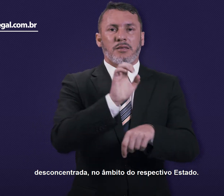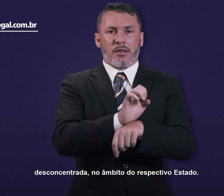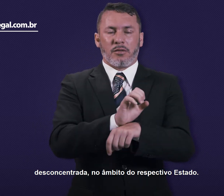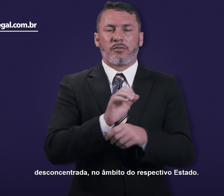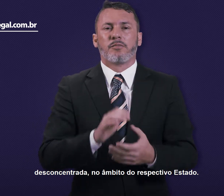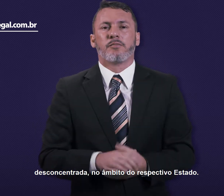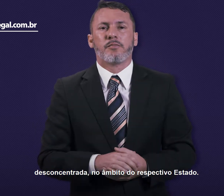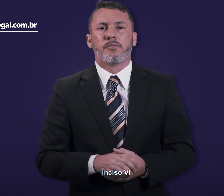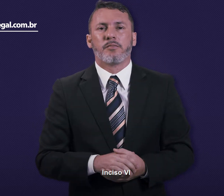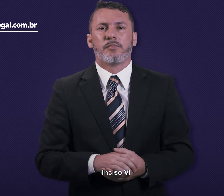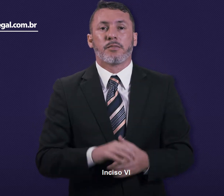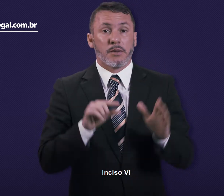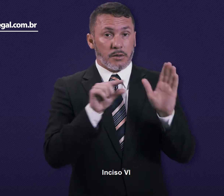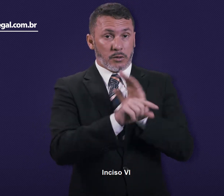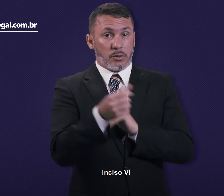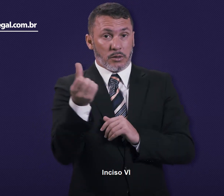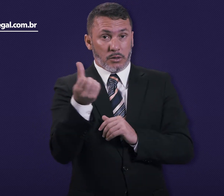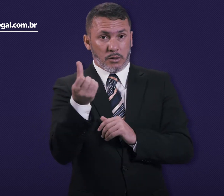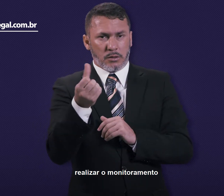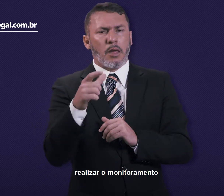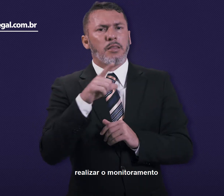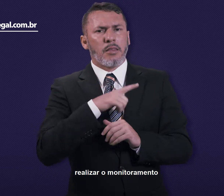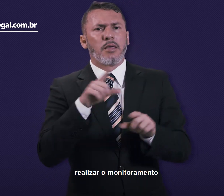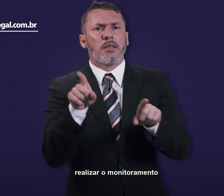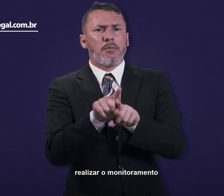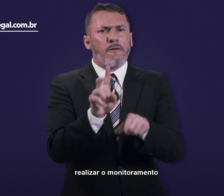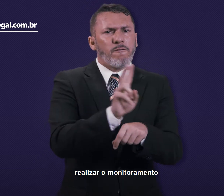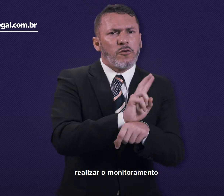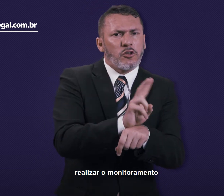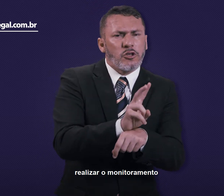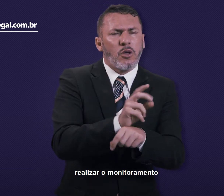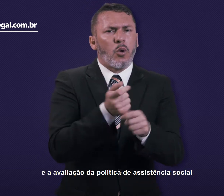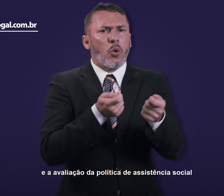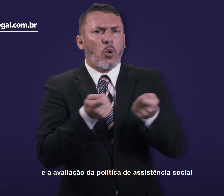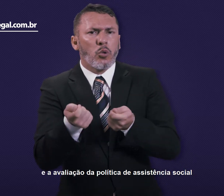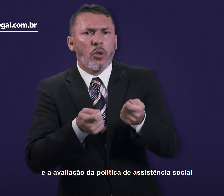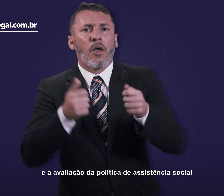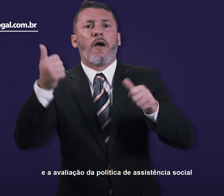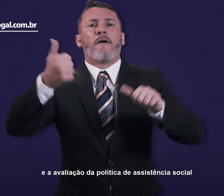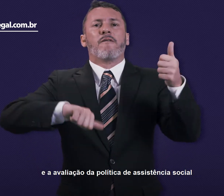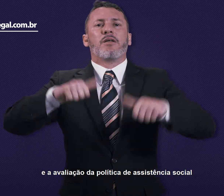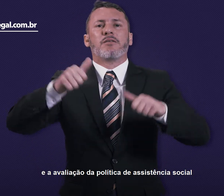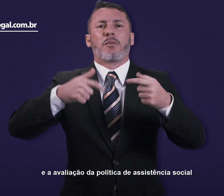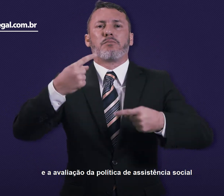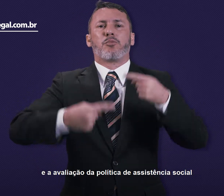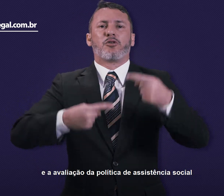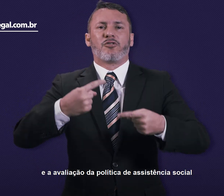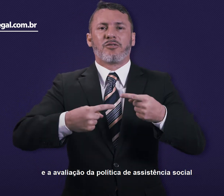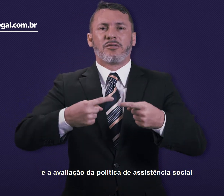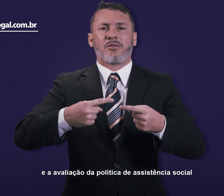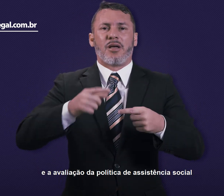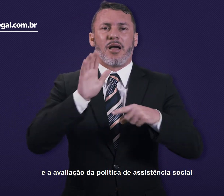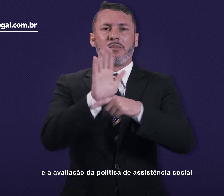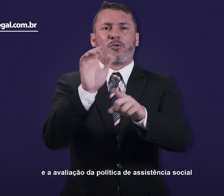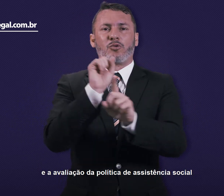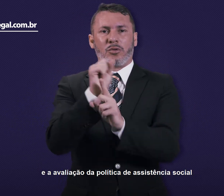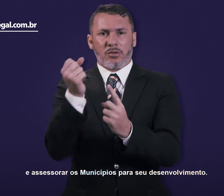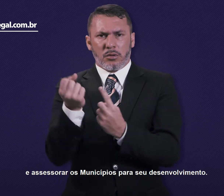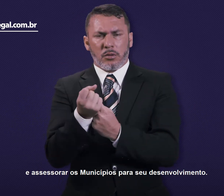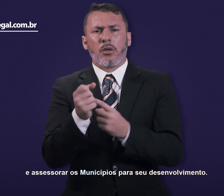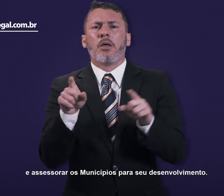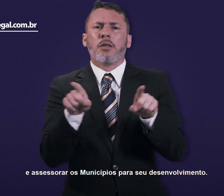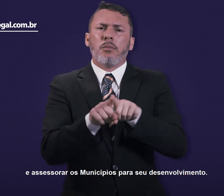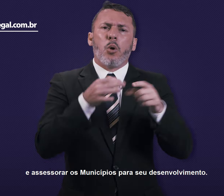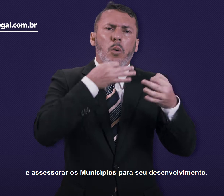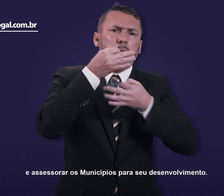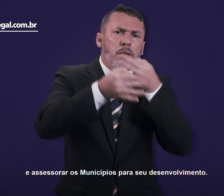do respectivo estado. Inciso 6. Realizar o monitoramento e a avaliação da política de assistência social